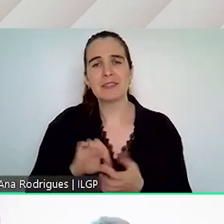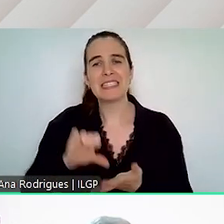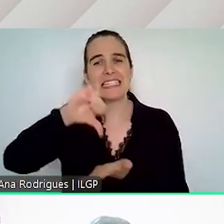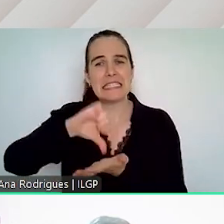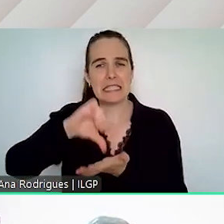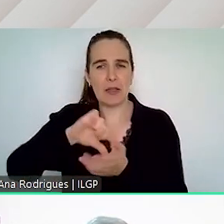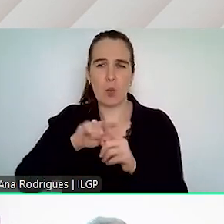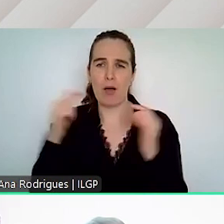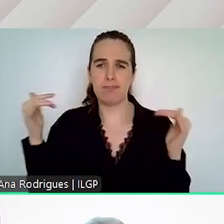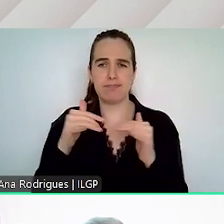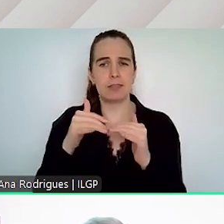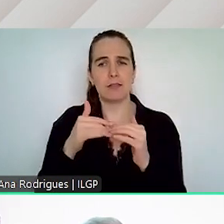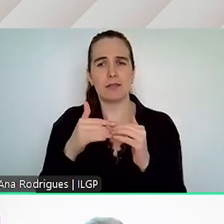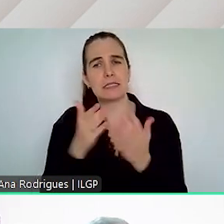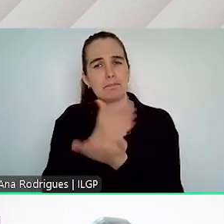descentralização.